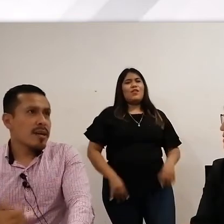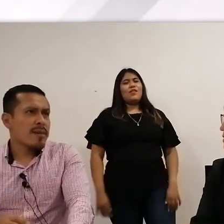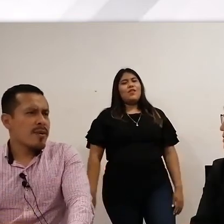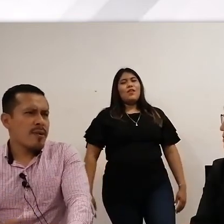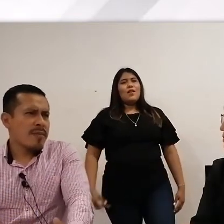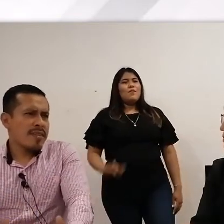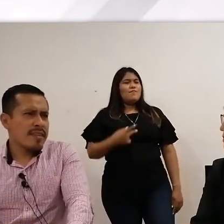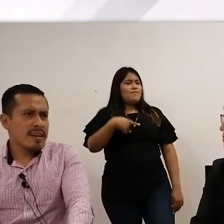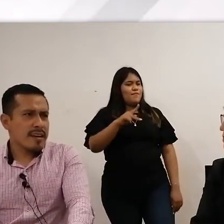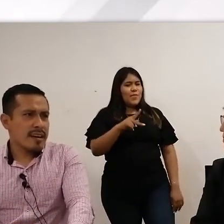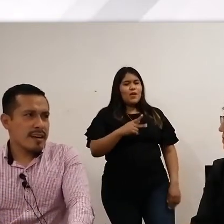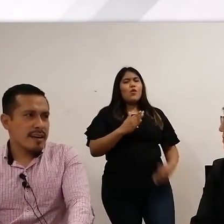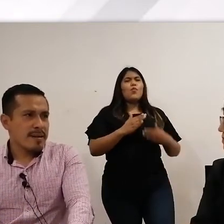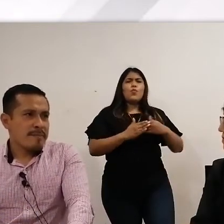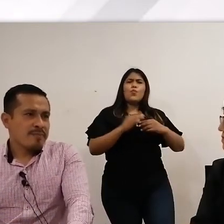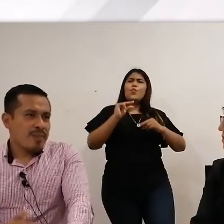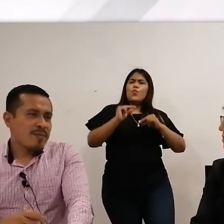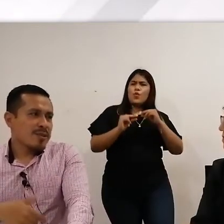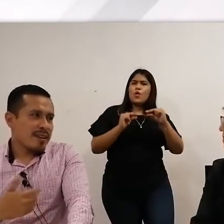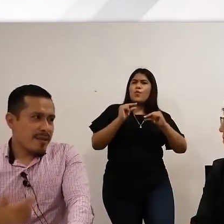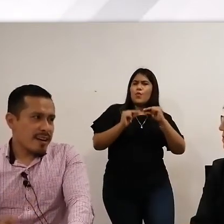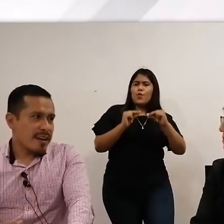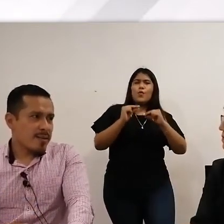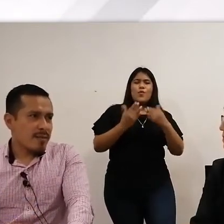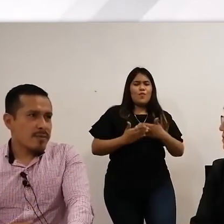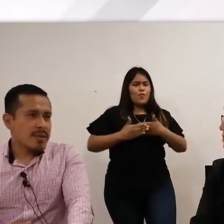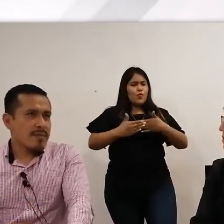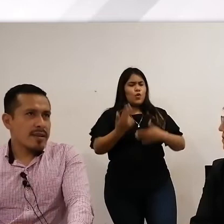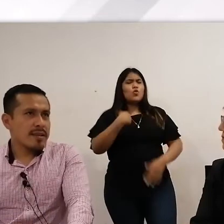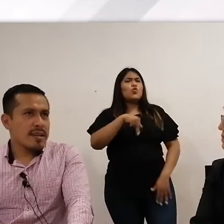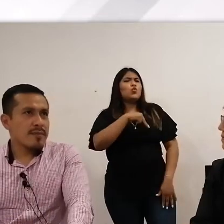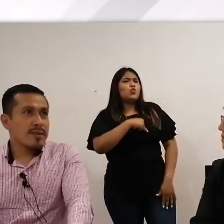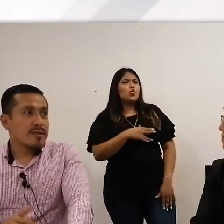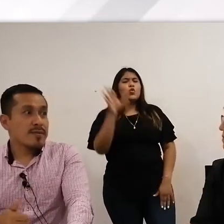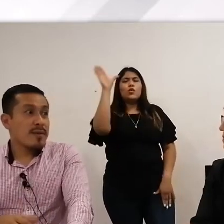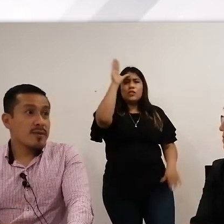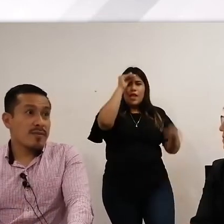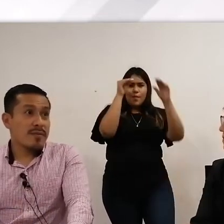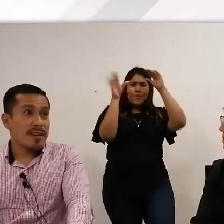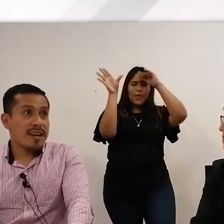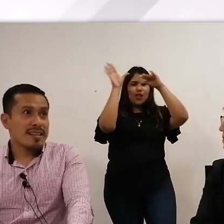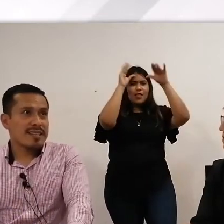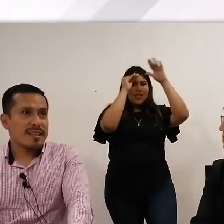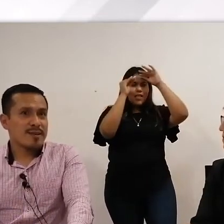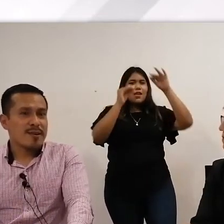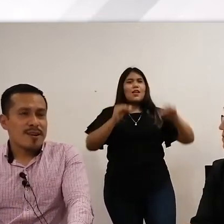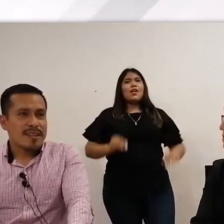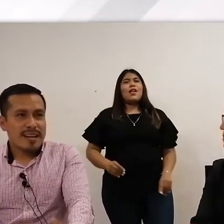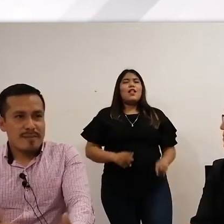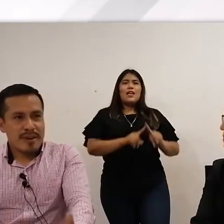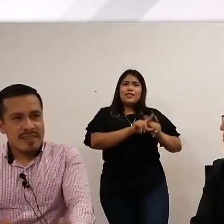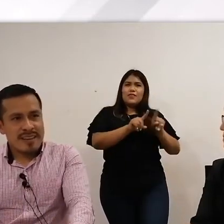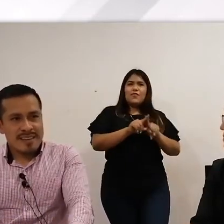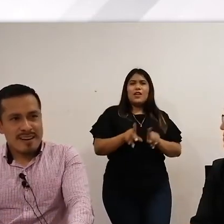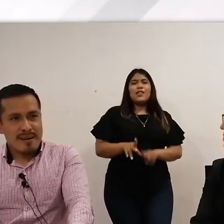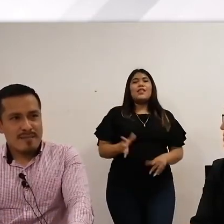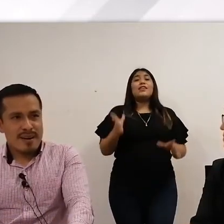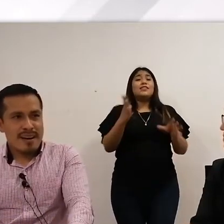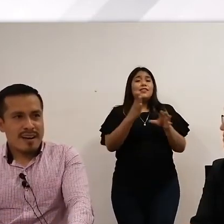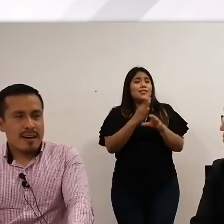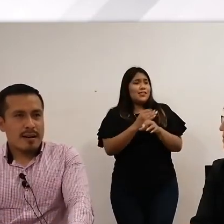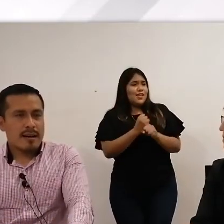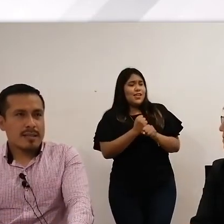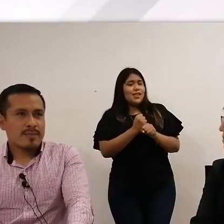nos complica, pero a medida en que vamos trabajando, vamos aprendiendo, pues nos vamos familiarizando. De repente